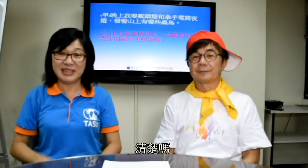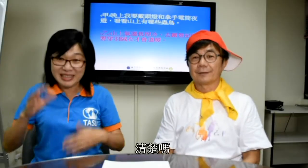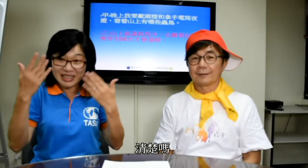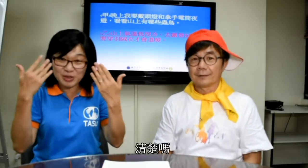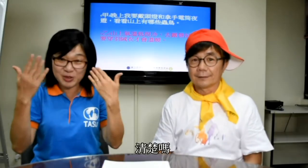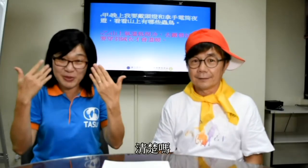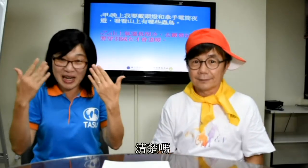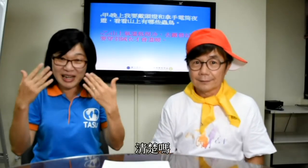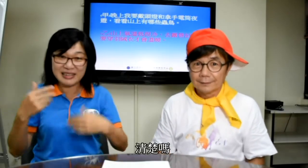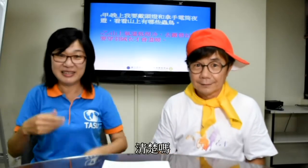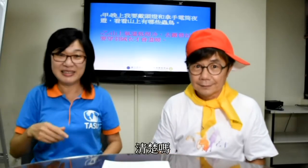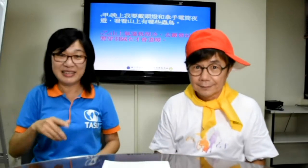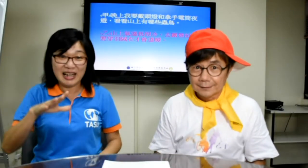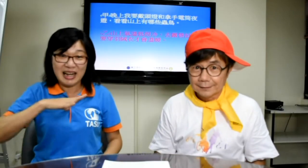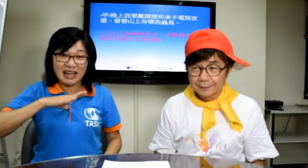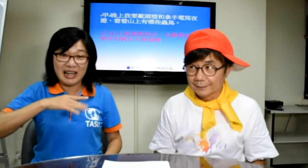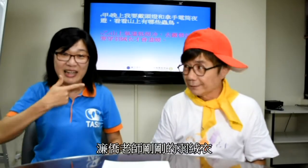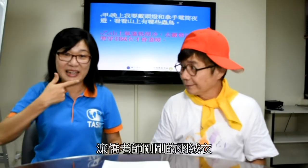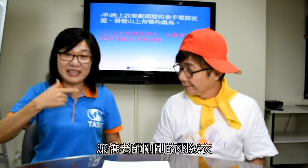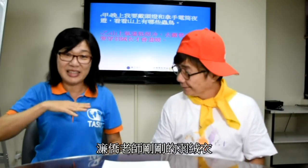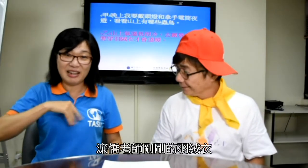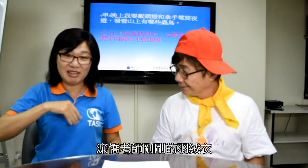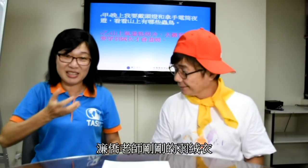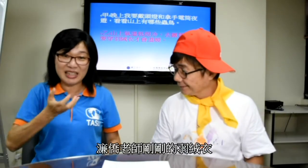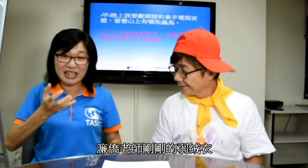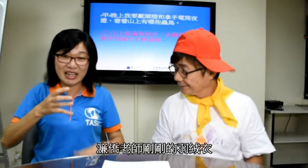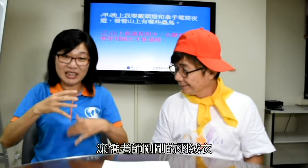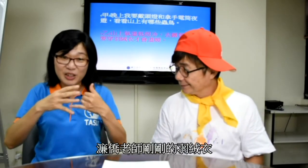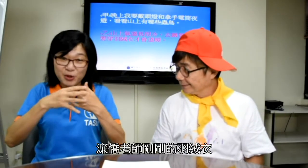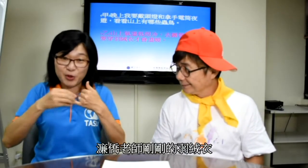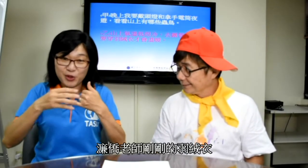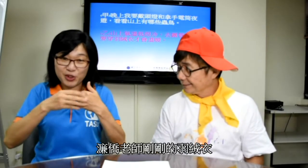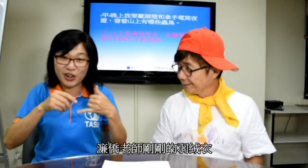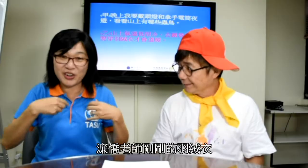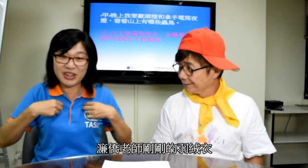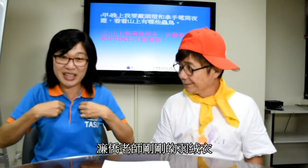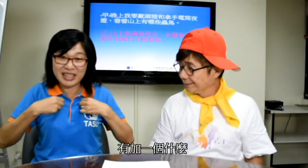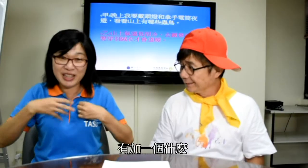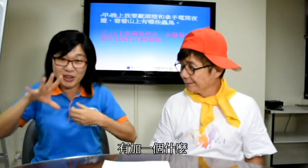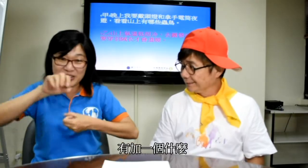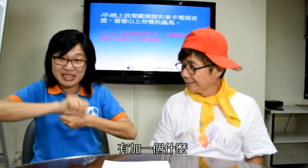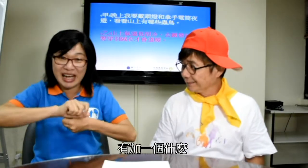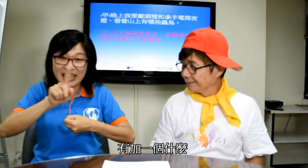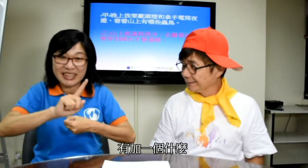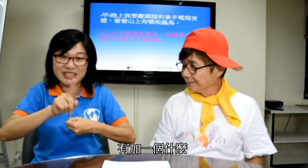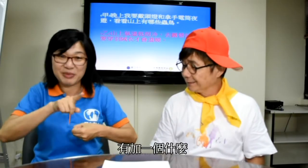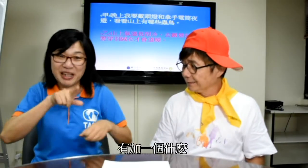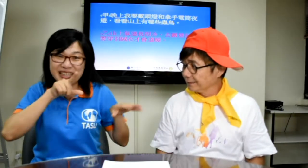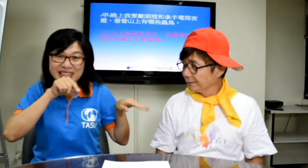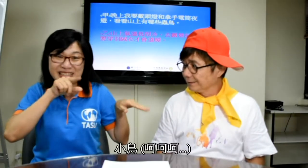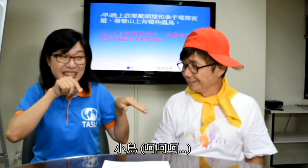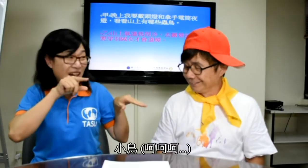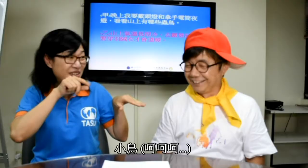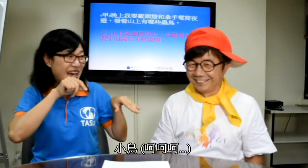清楚吗？连霞老师刚刚的羽绒衣有加一个什么小